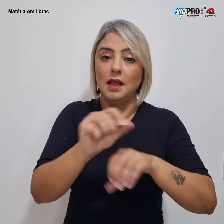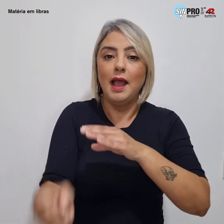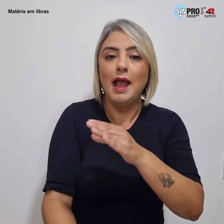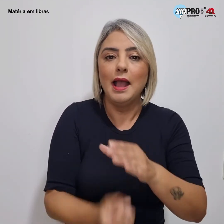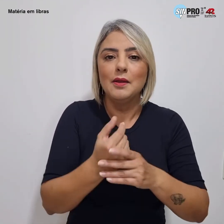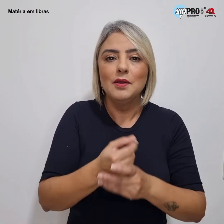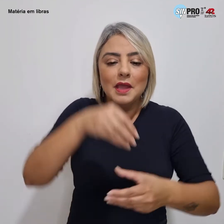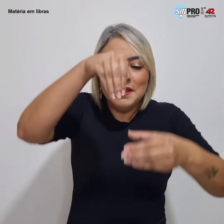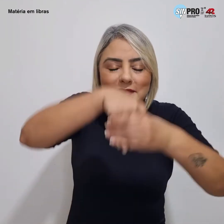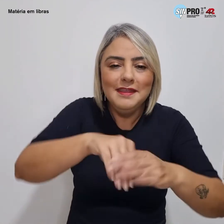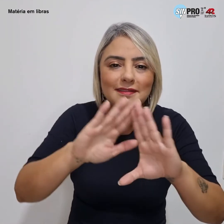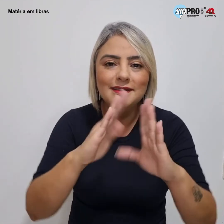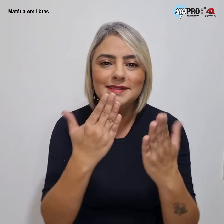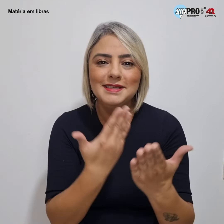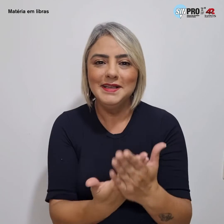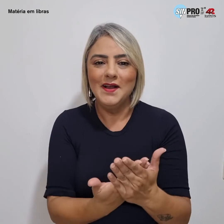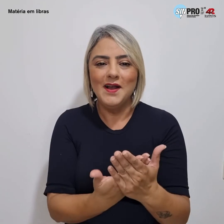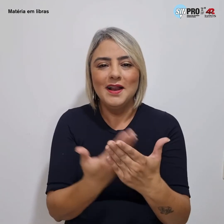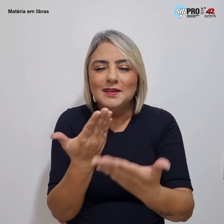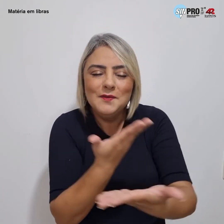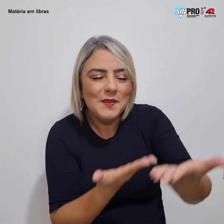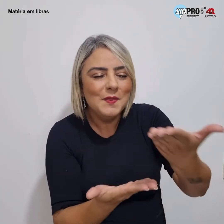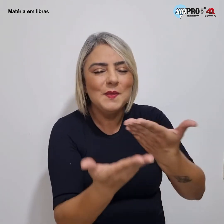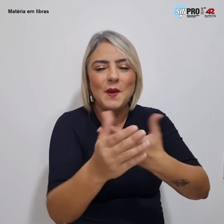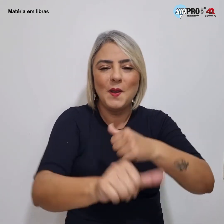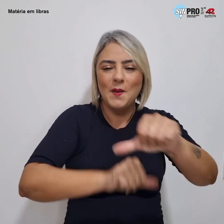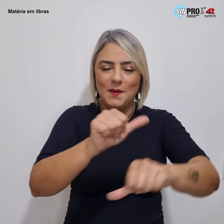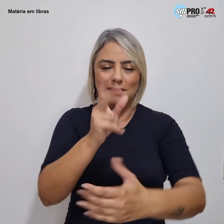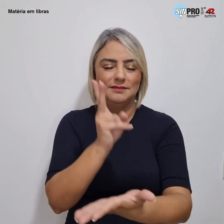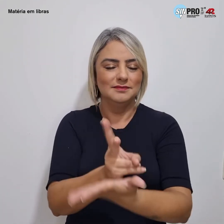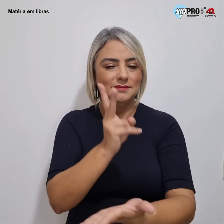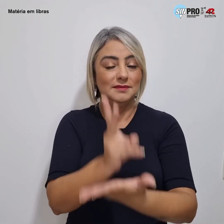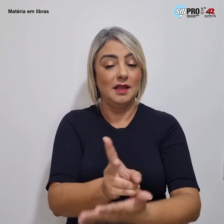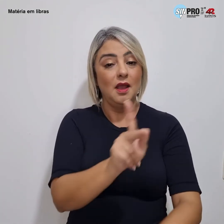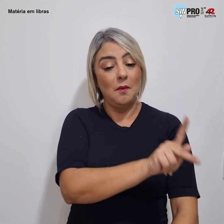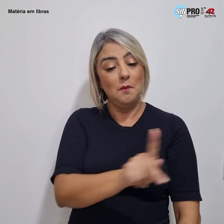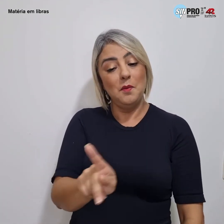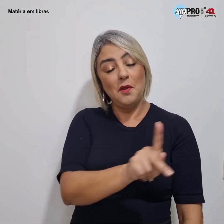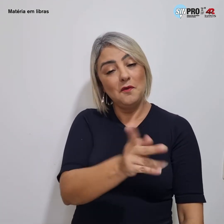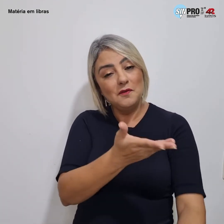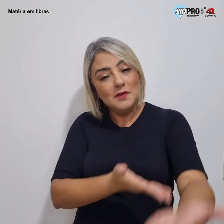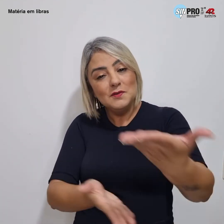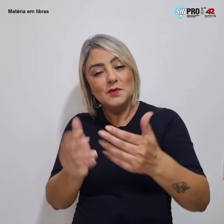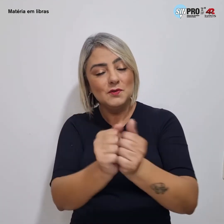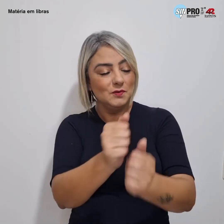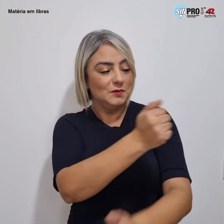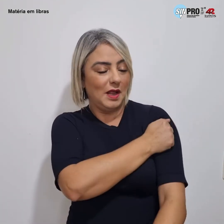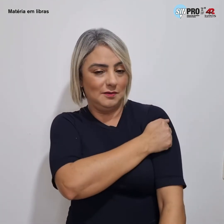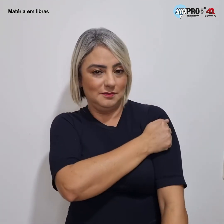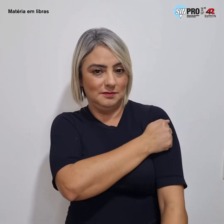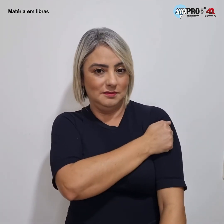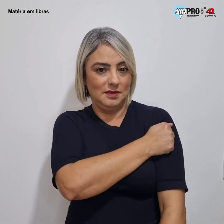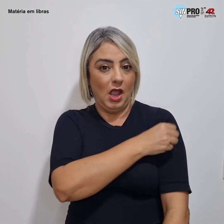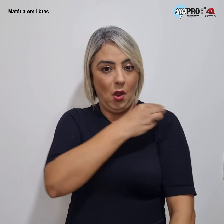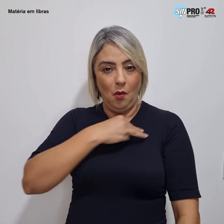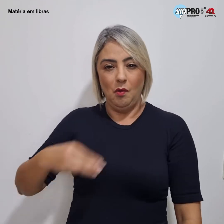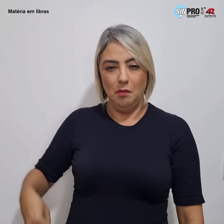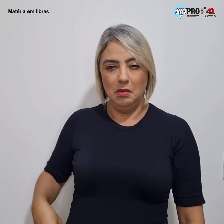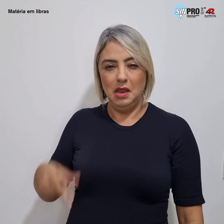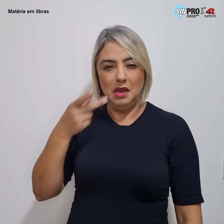educação ocorre no chão da escola, numa troca permanente entre professor e estudante. Ele